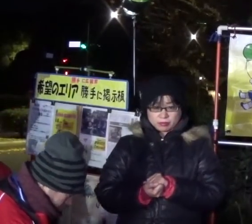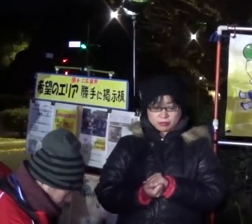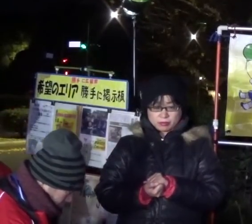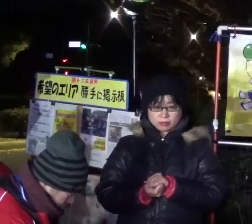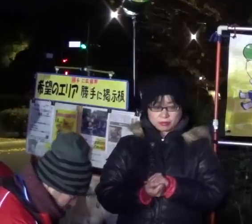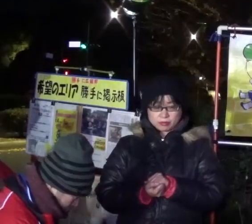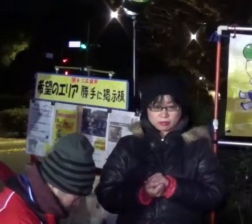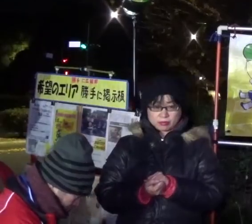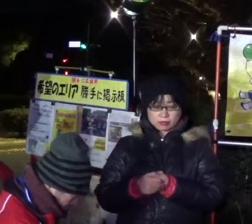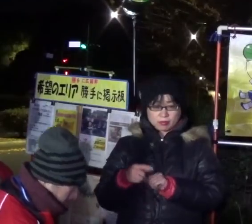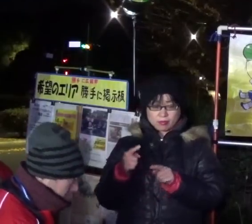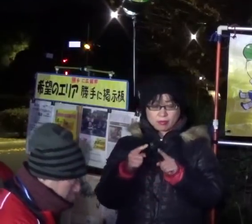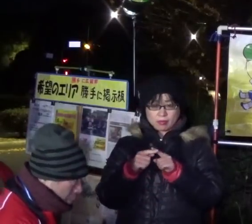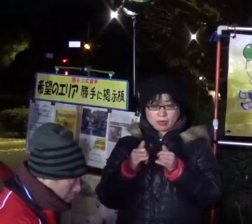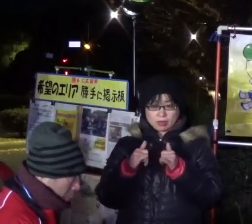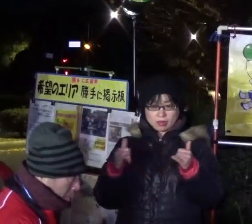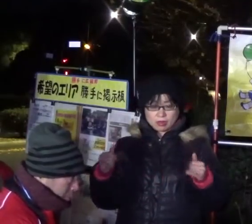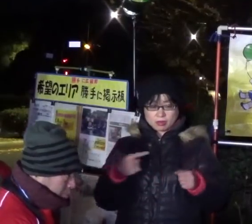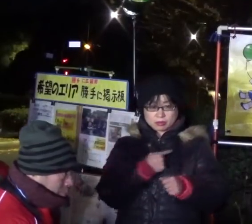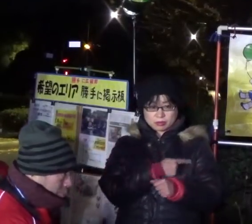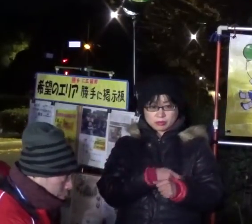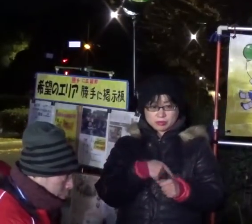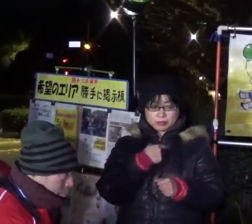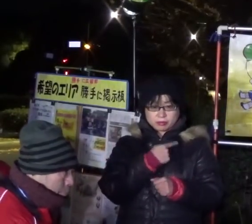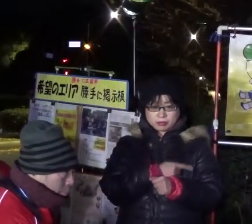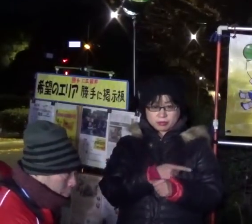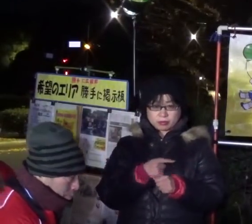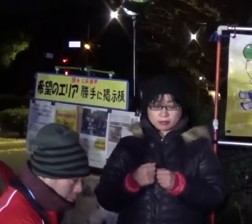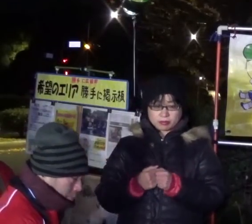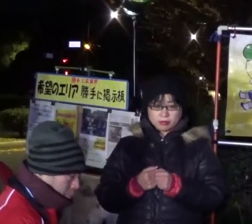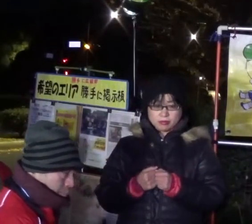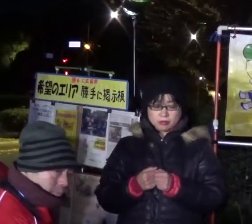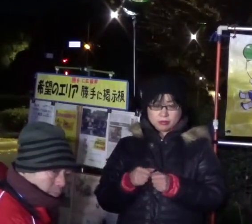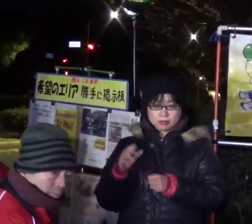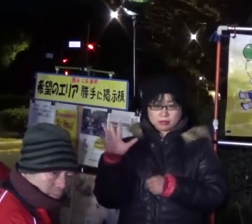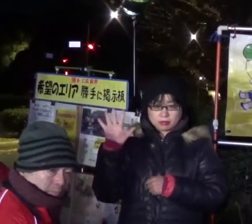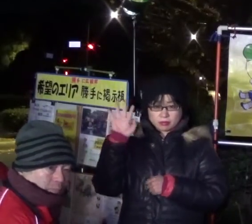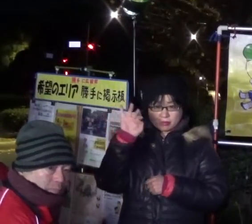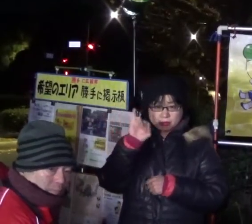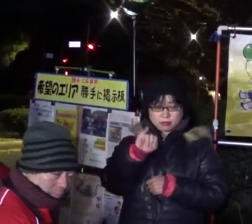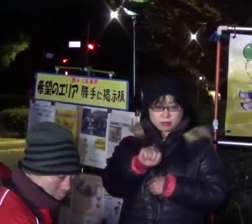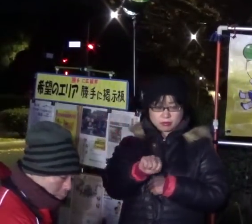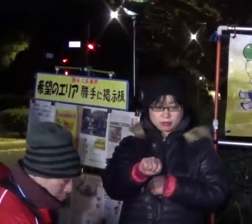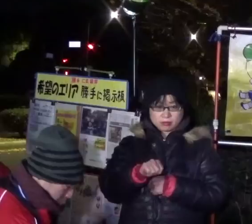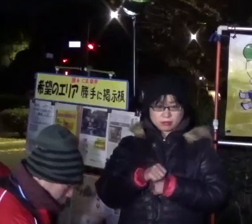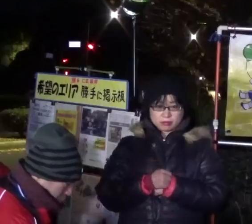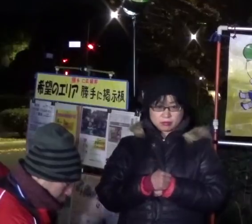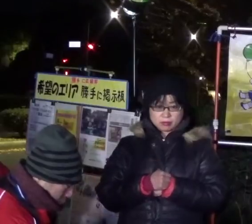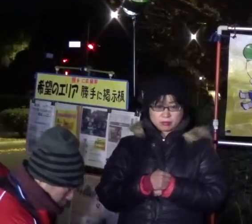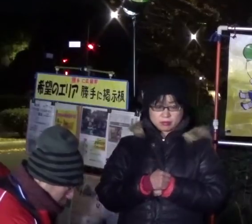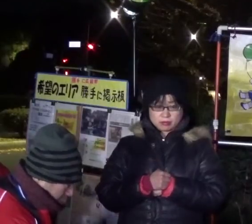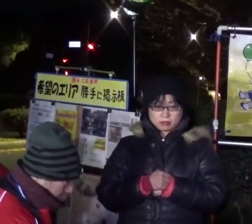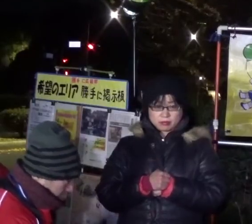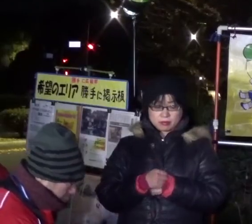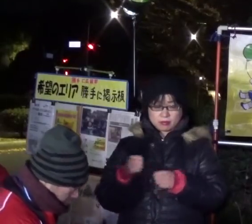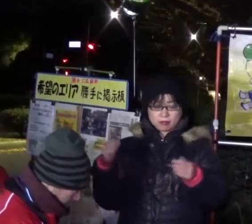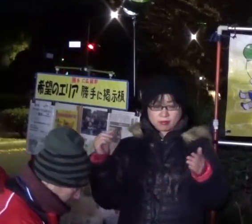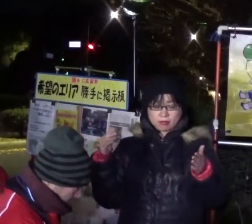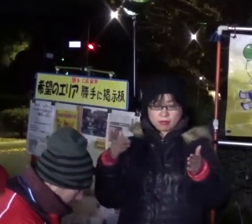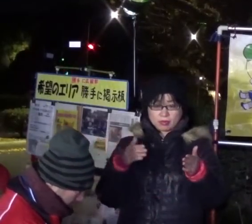人の心もいつの日か、それまで